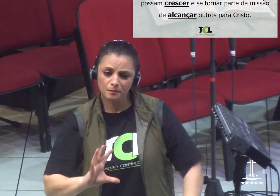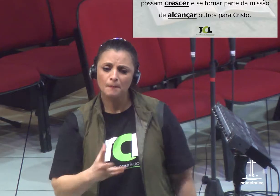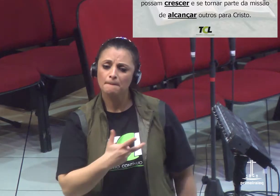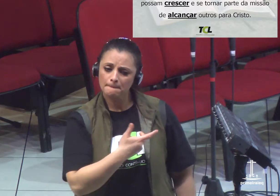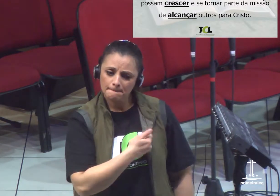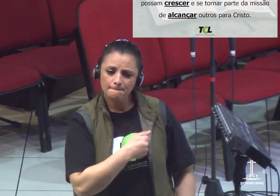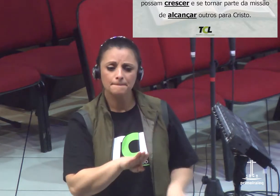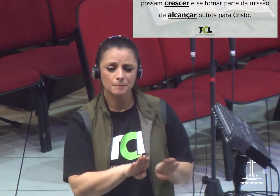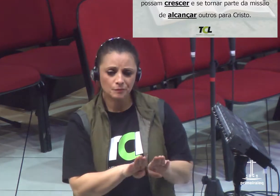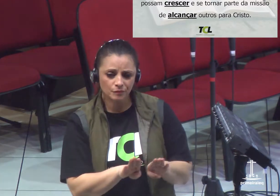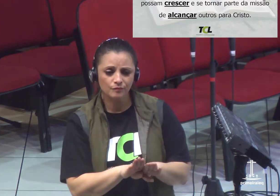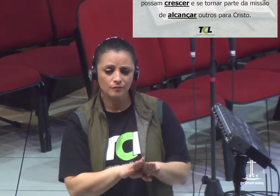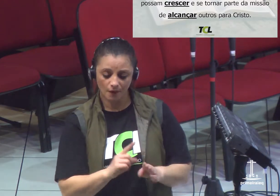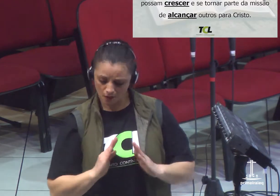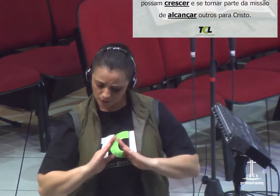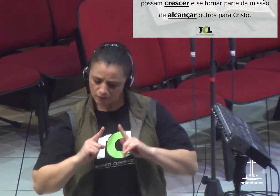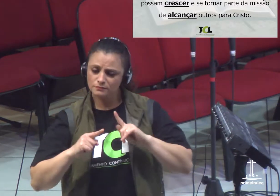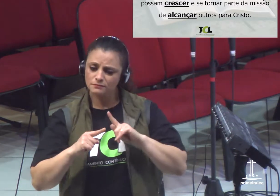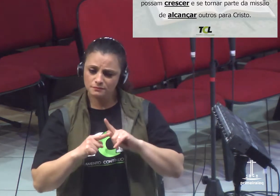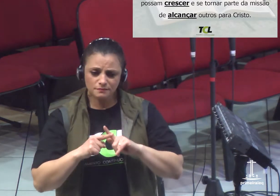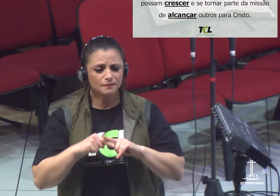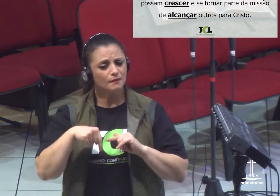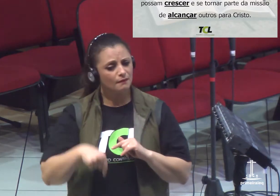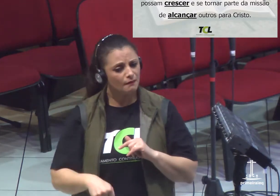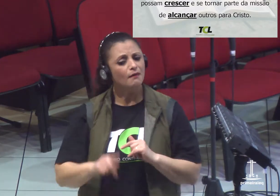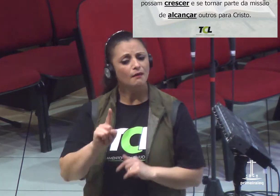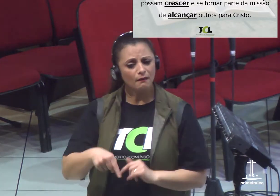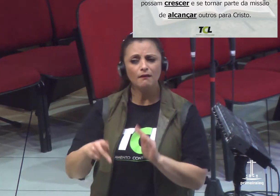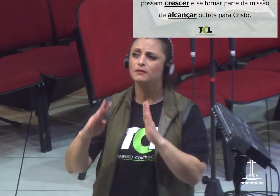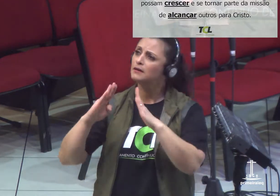A igreja é a casa de Deus. A Bíblia